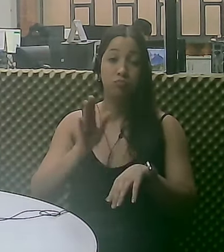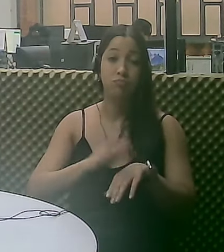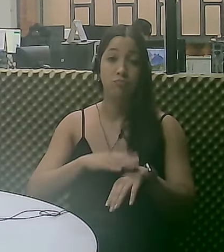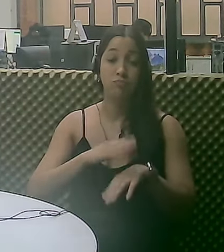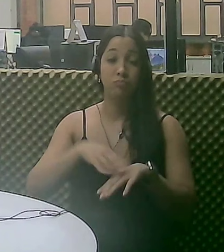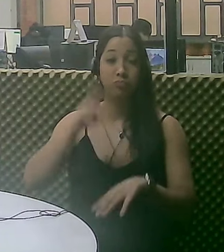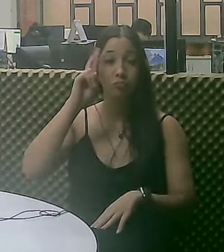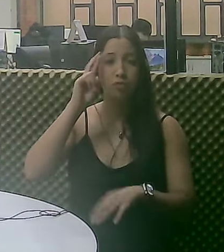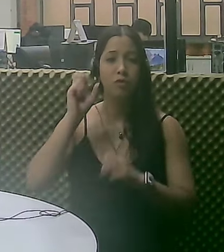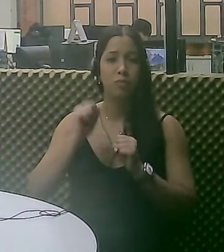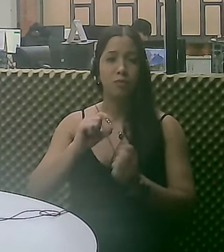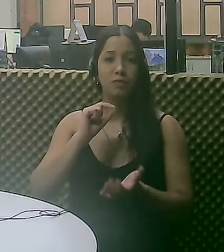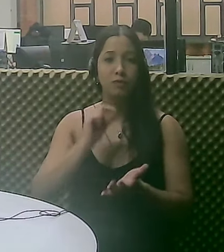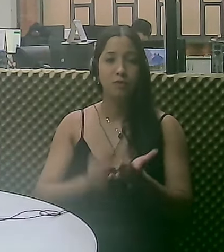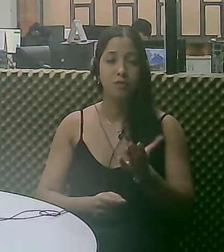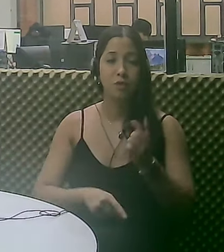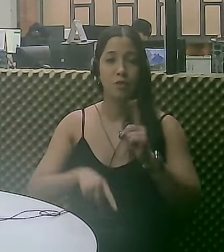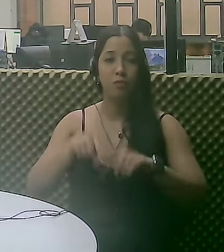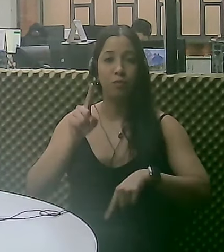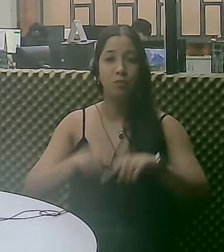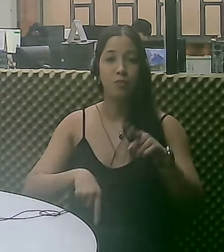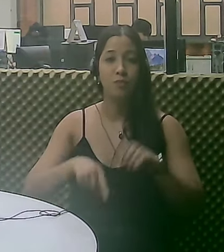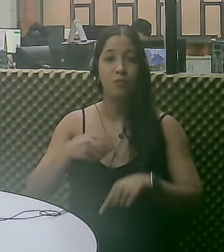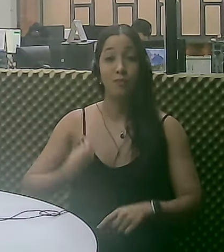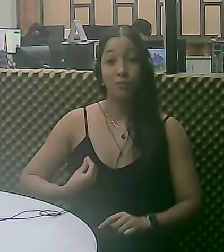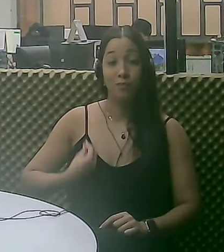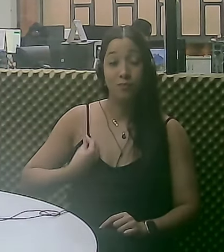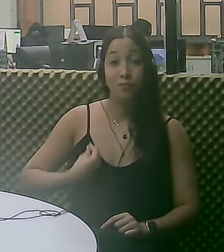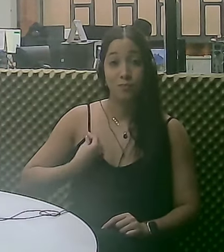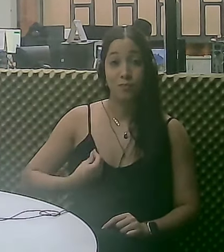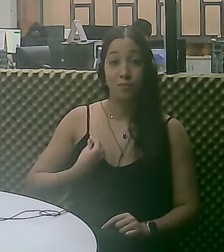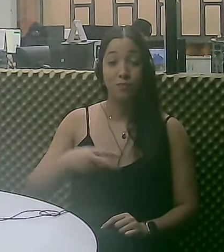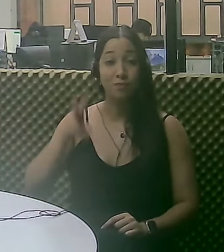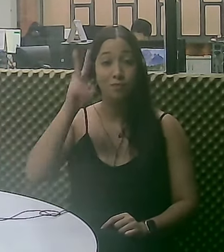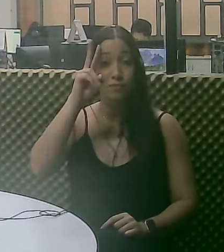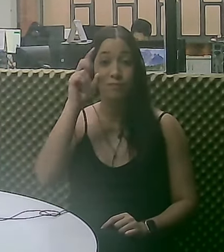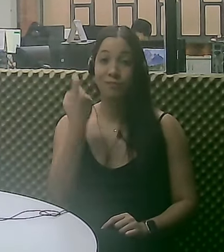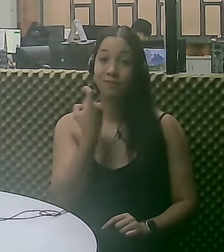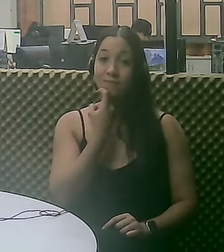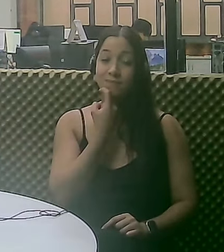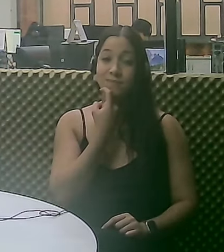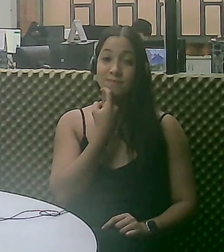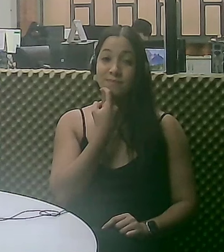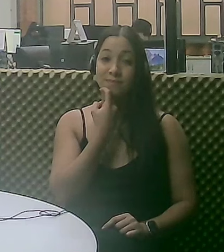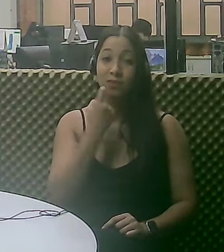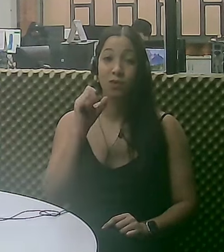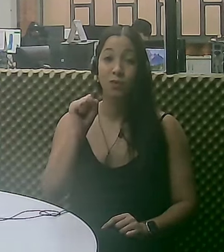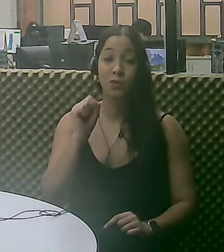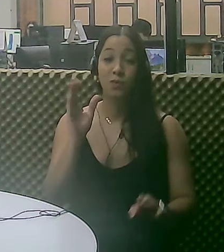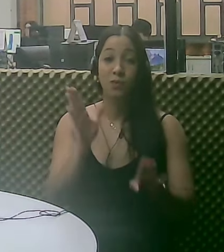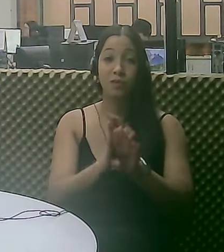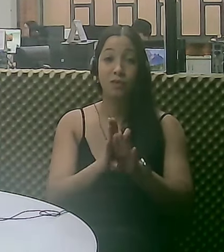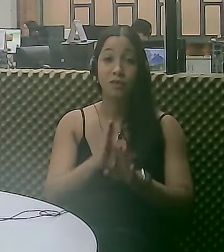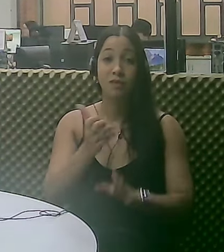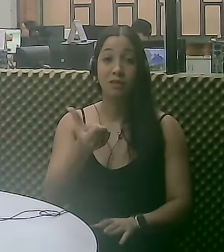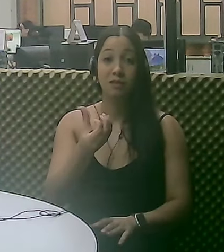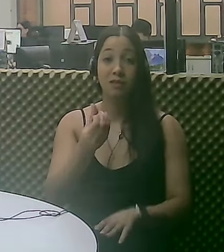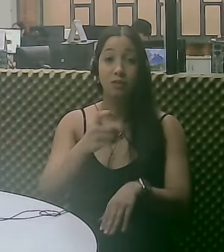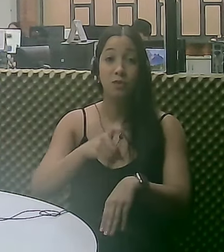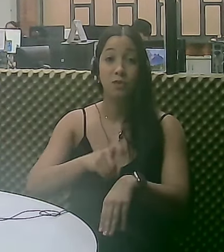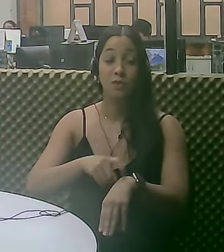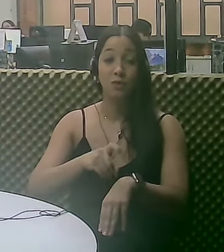autônomos podem cadastrar seus equipamentos de forma presencial de segunda a sexta-feira, das 8 às 16